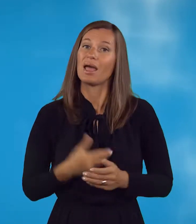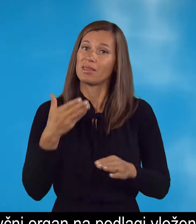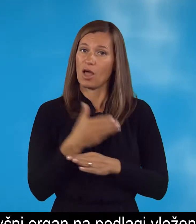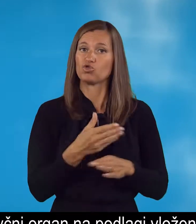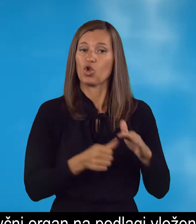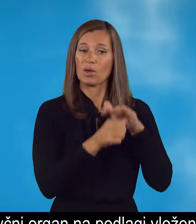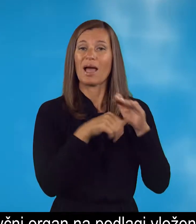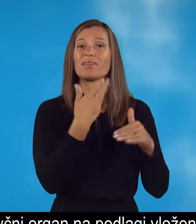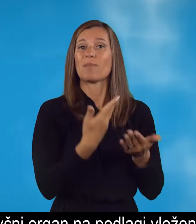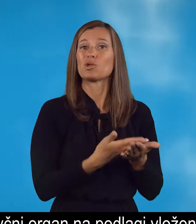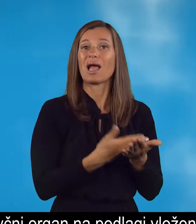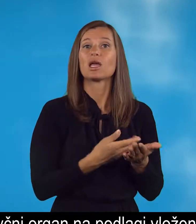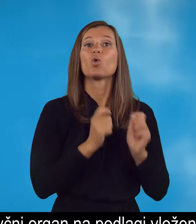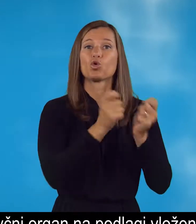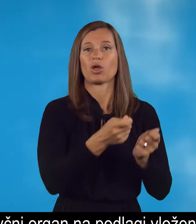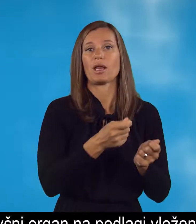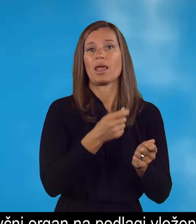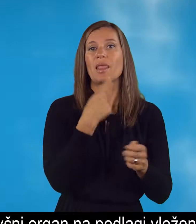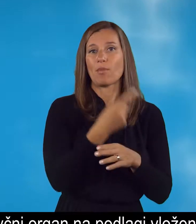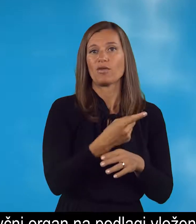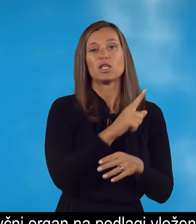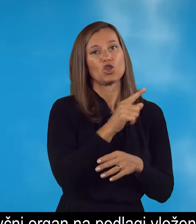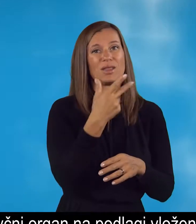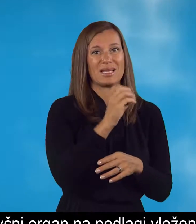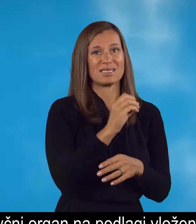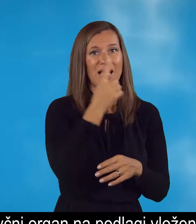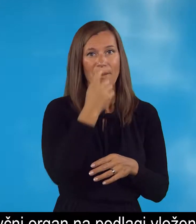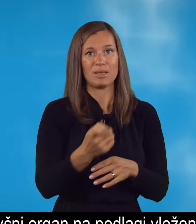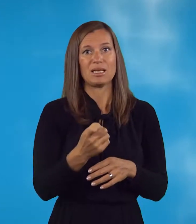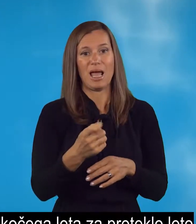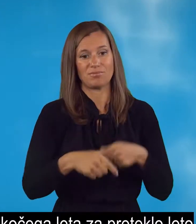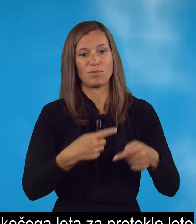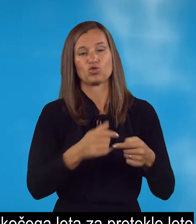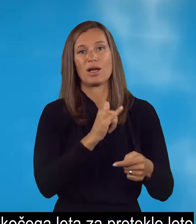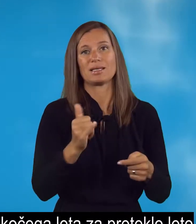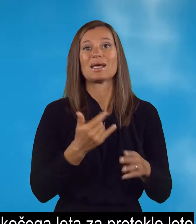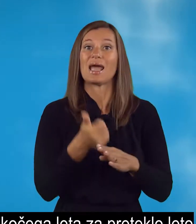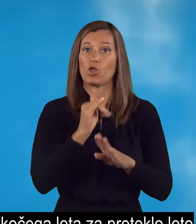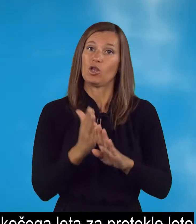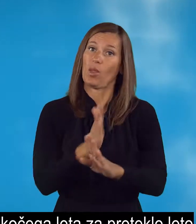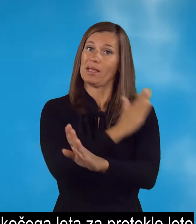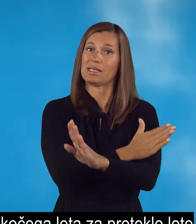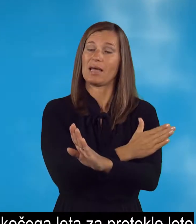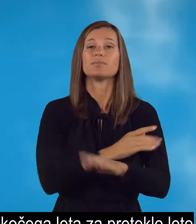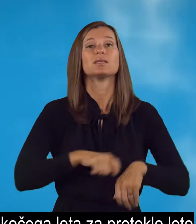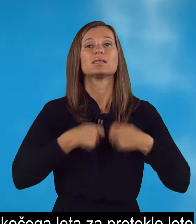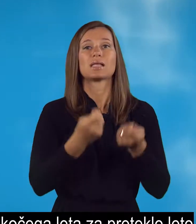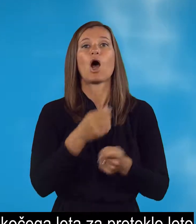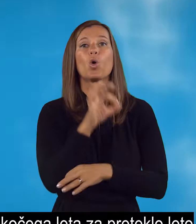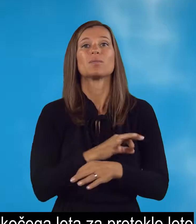Davčni organ na podlagi vložene napovedi do 30. aprila tekočega leta za preteklo leto izda odmerno odločbo